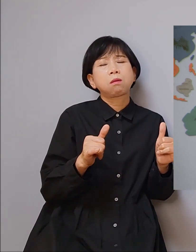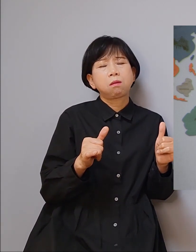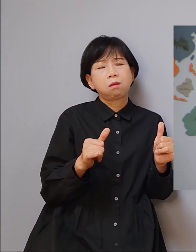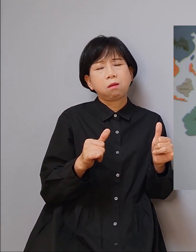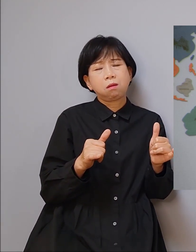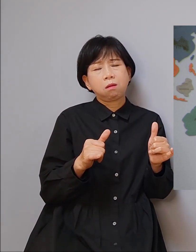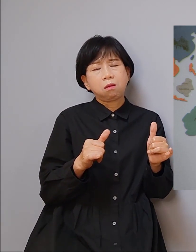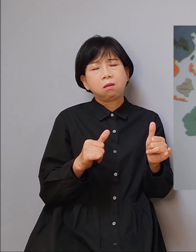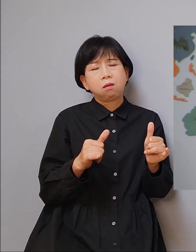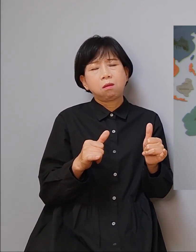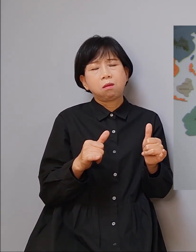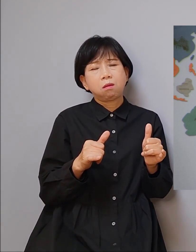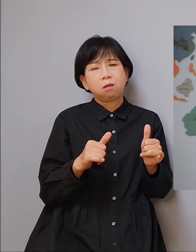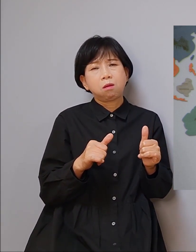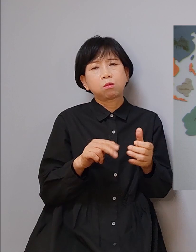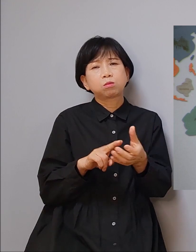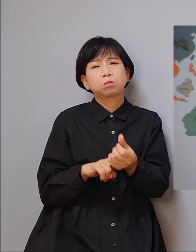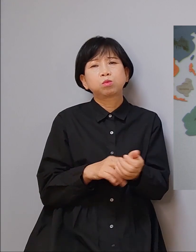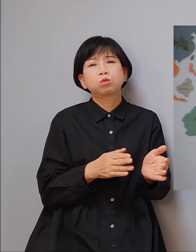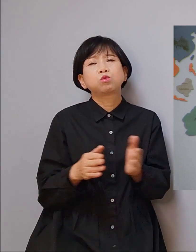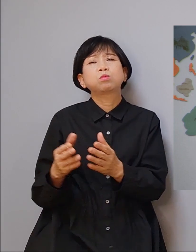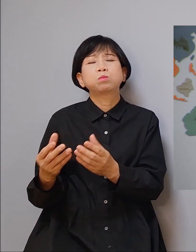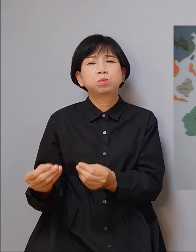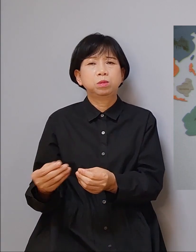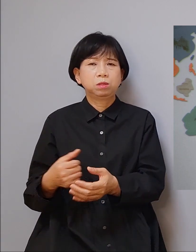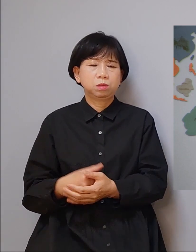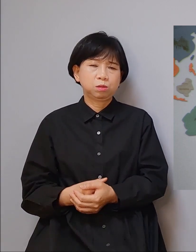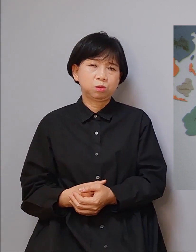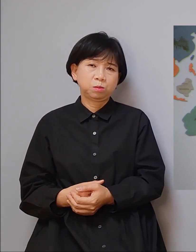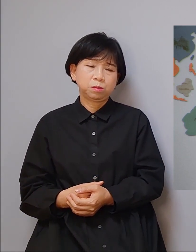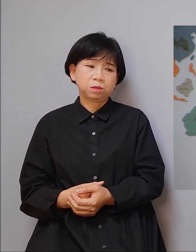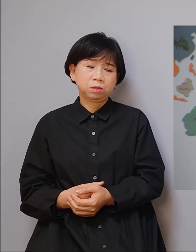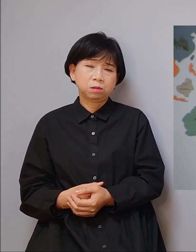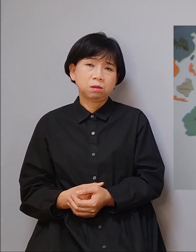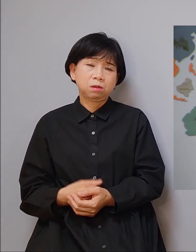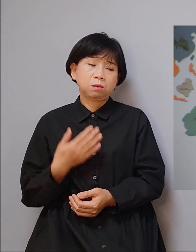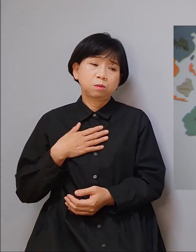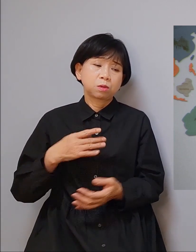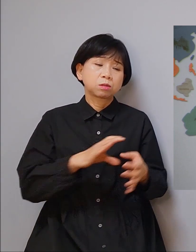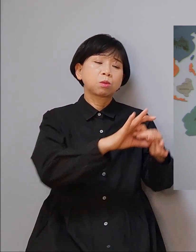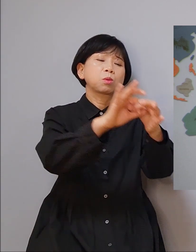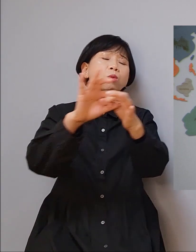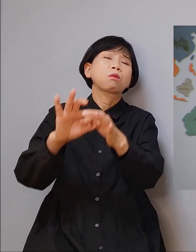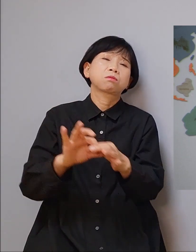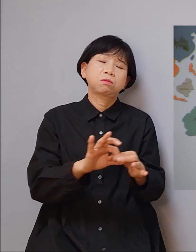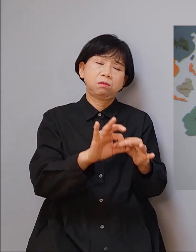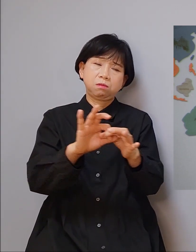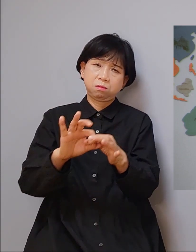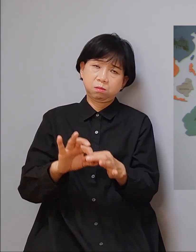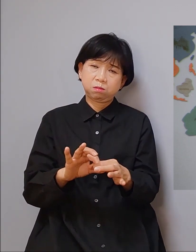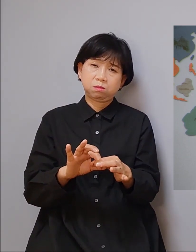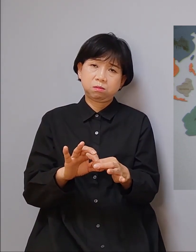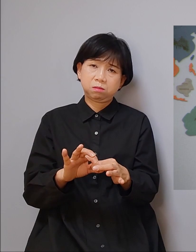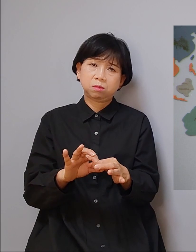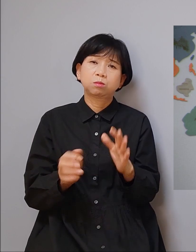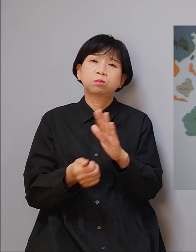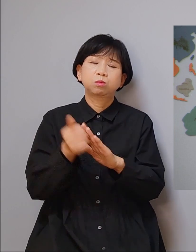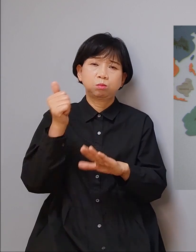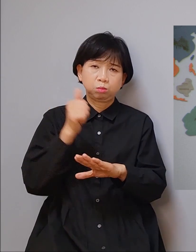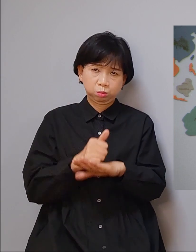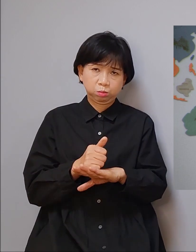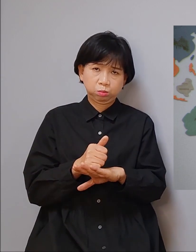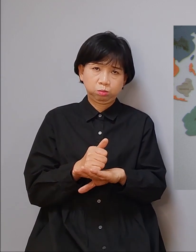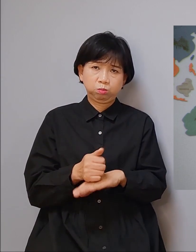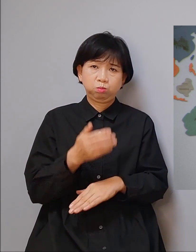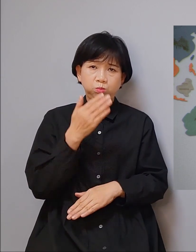겁니다. 그래야 우리가 그들과 연결될 때 그들이 준비되어지기 때문에 그렇습니다. 여러분, 우리 한 사람을